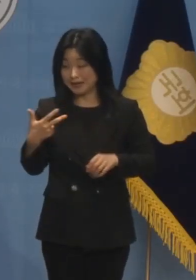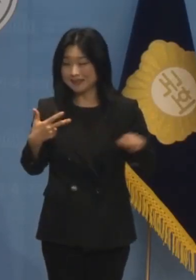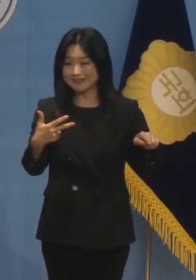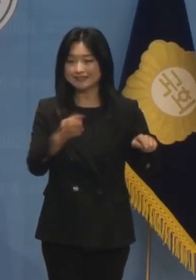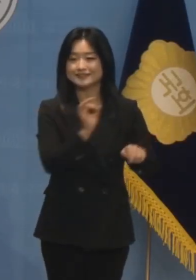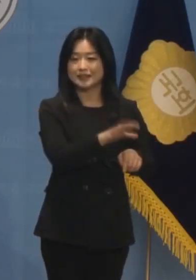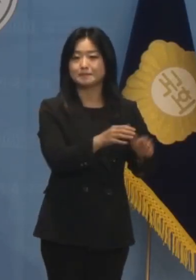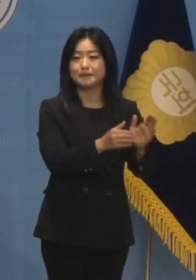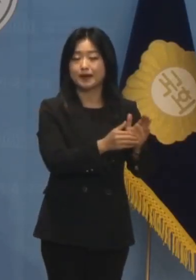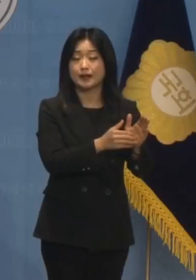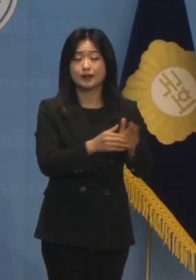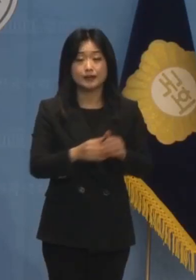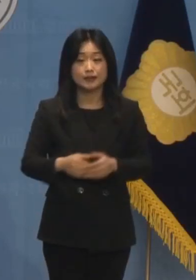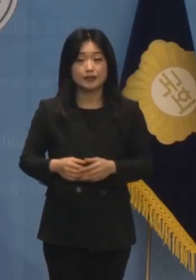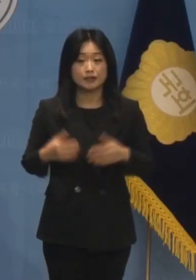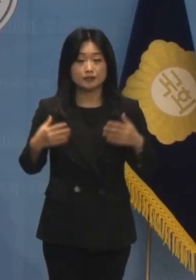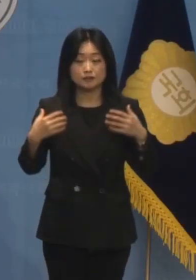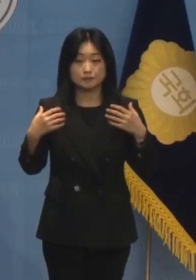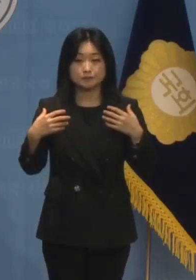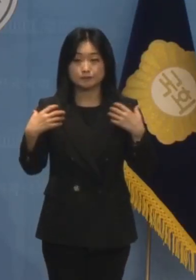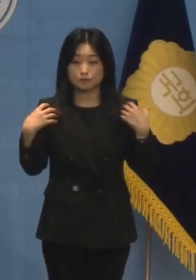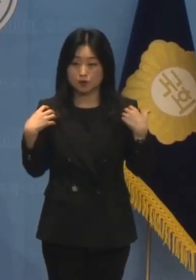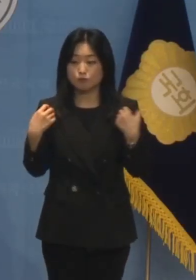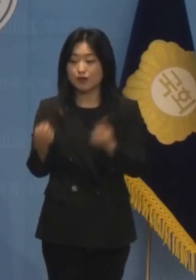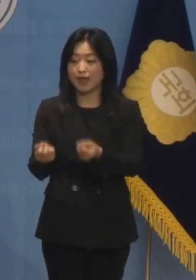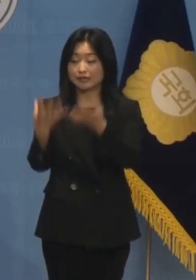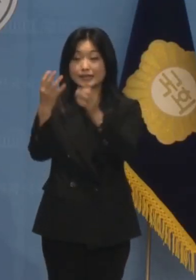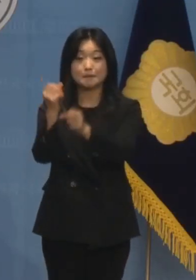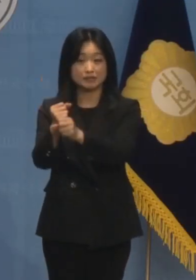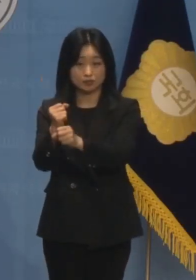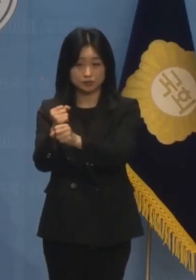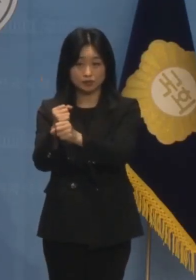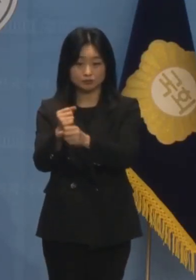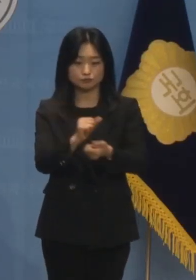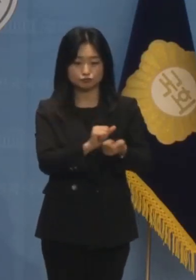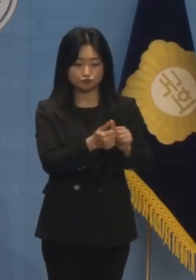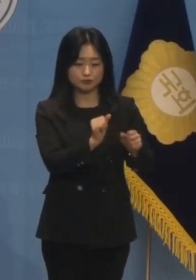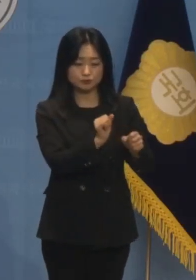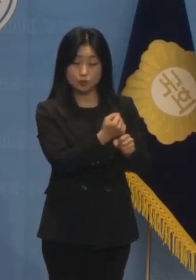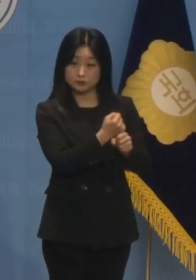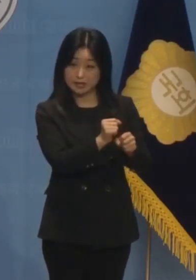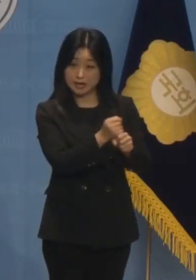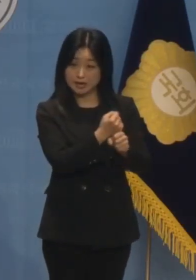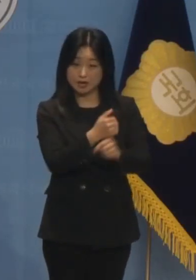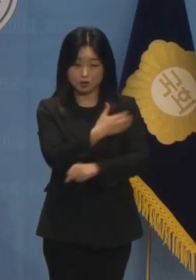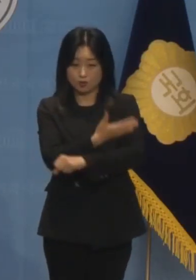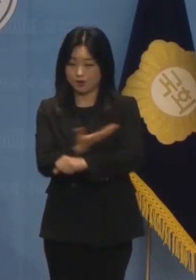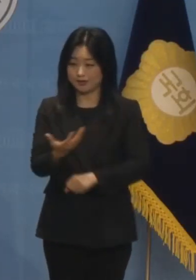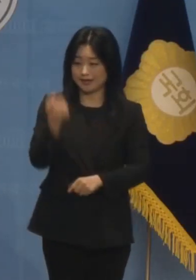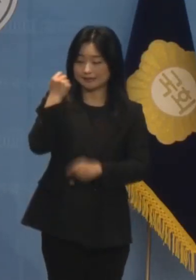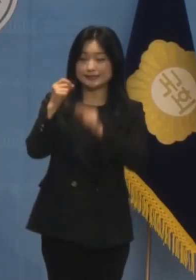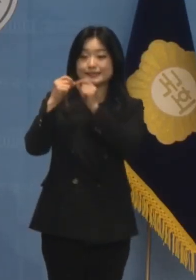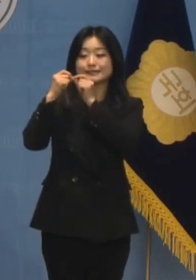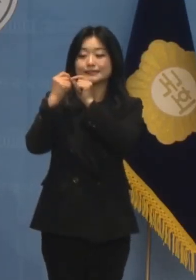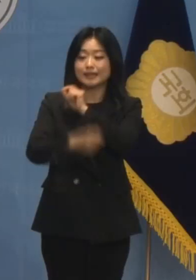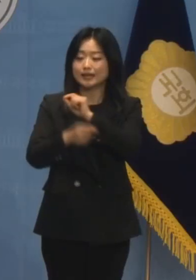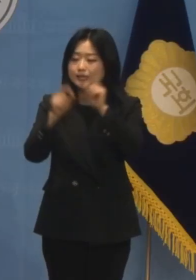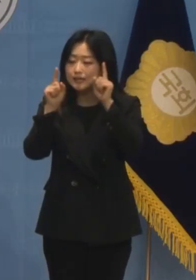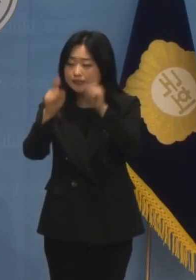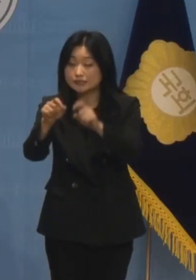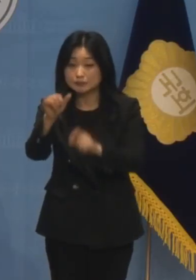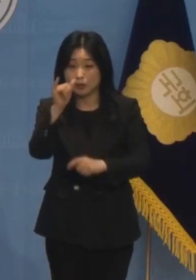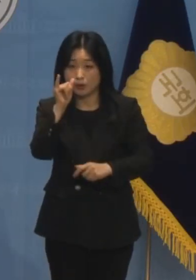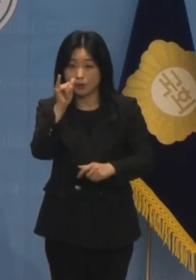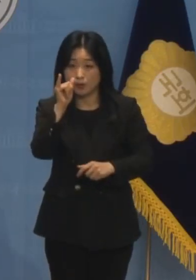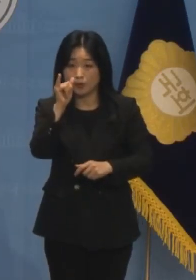정보와 국가 행사 자체를 만들어 주가를 조작하는 권력형 사기가 의심되는